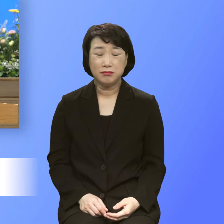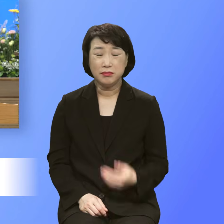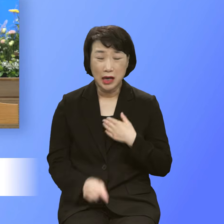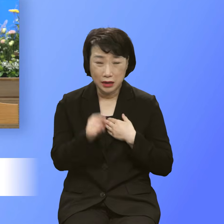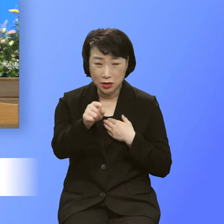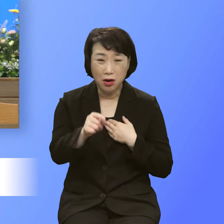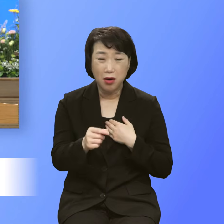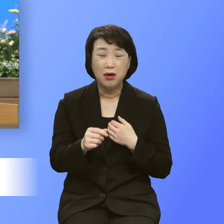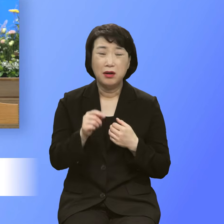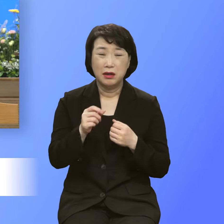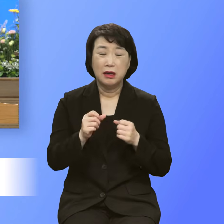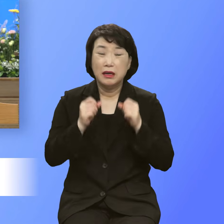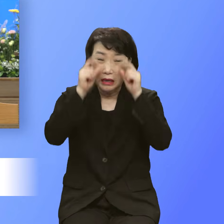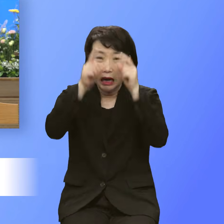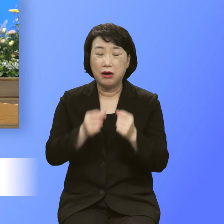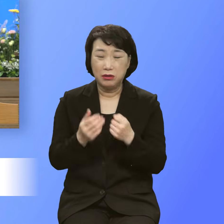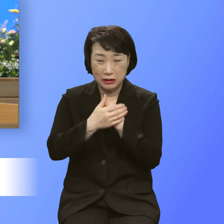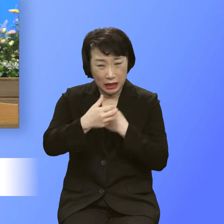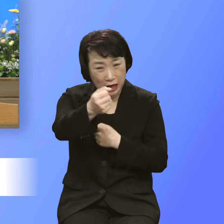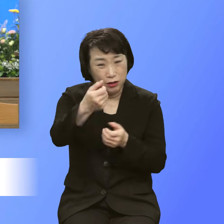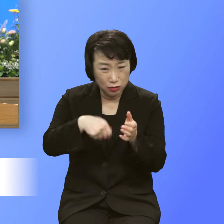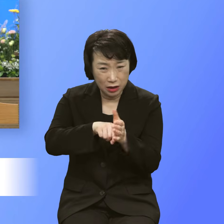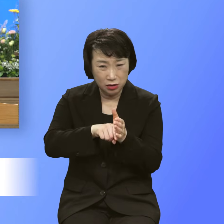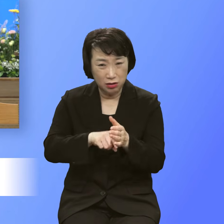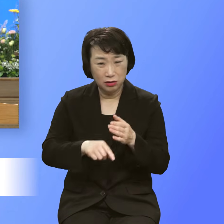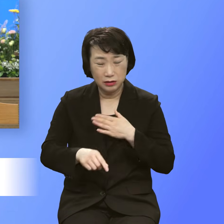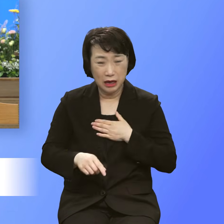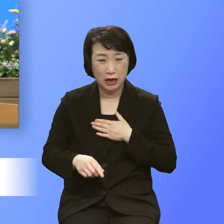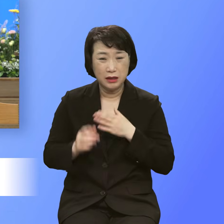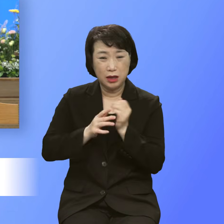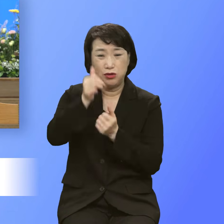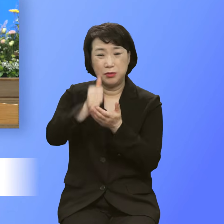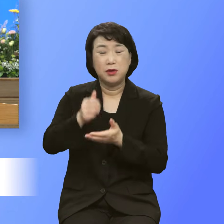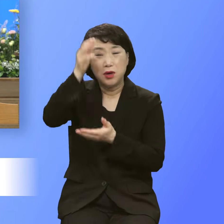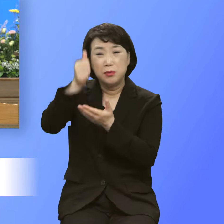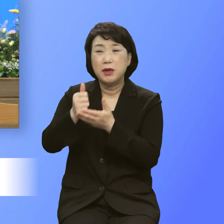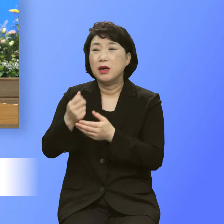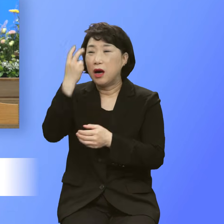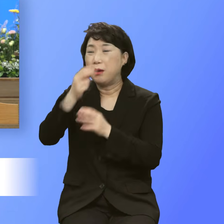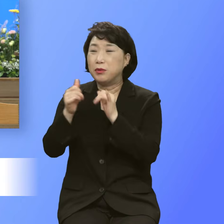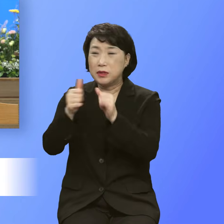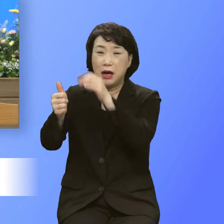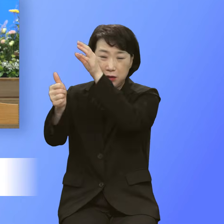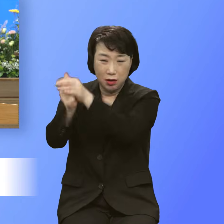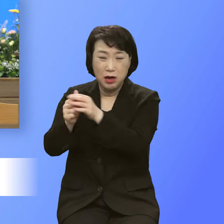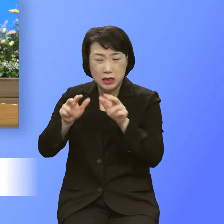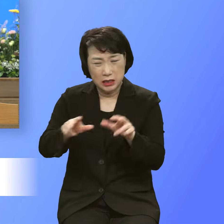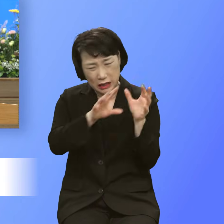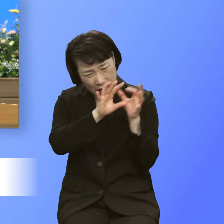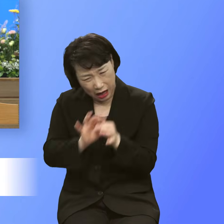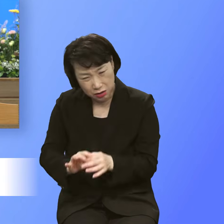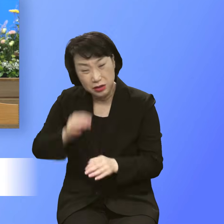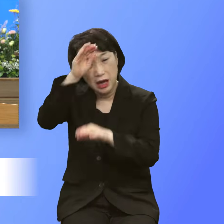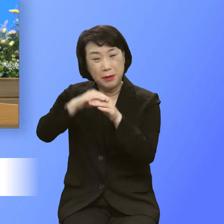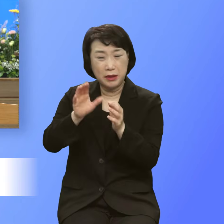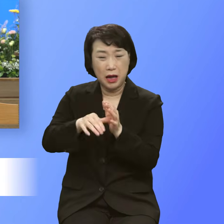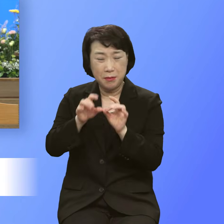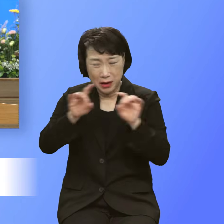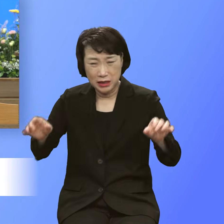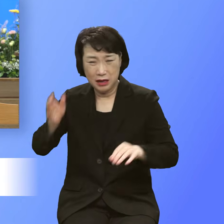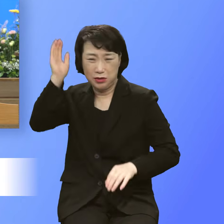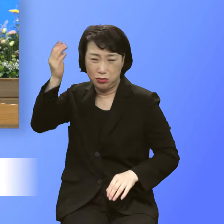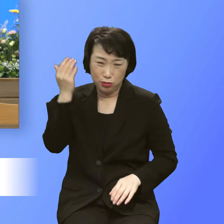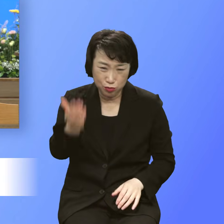나는 너를 설득시키기 위해서 내가 성령으로 감독자를 세우고 지금까지 예배 시간마다